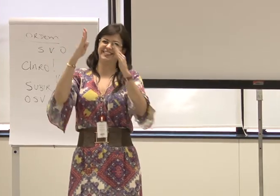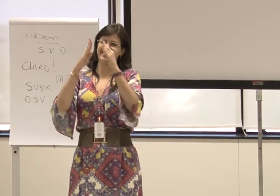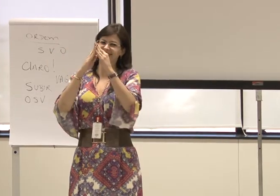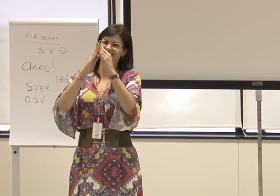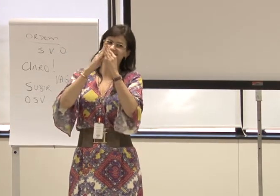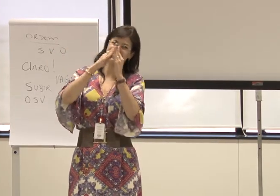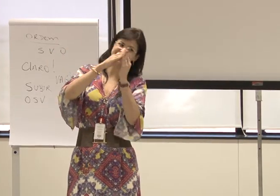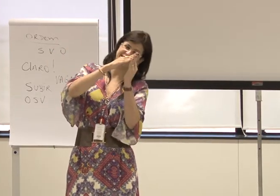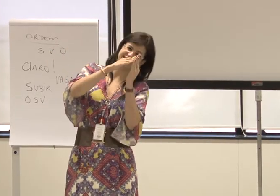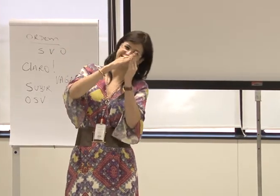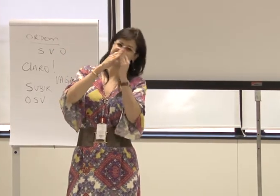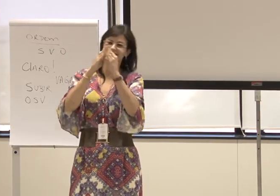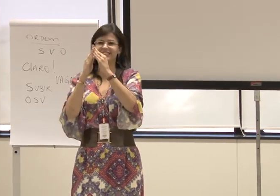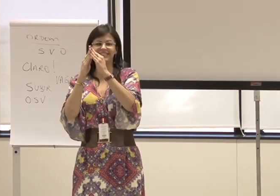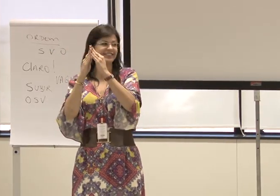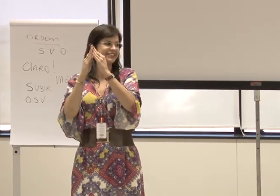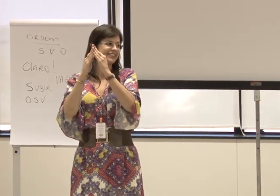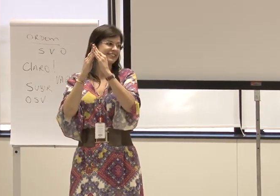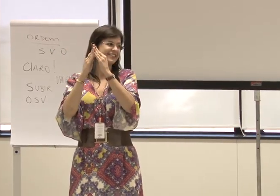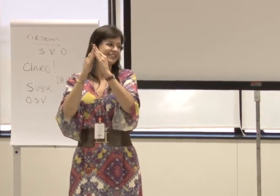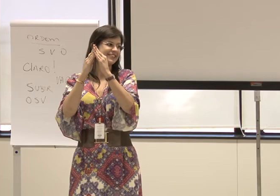Que foi? Comprei uma casa torta.